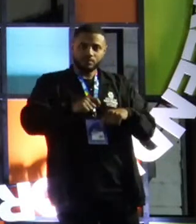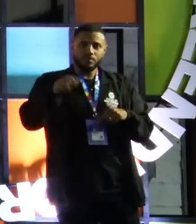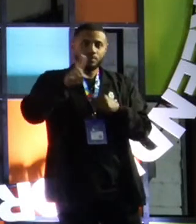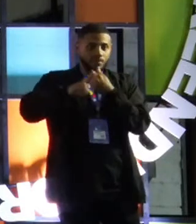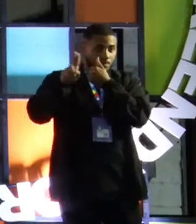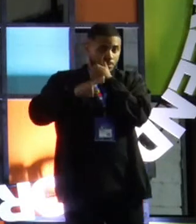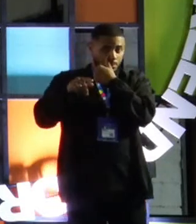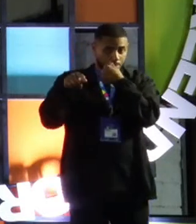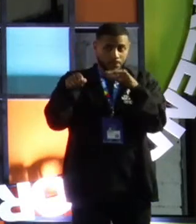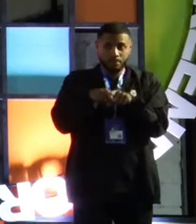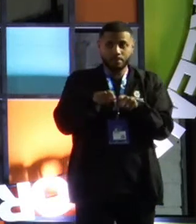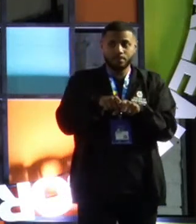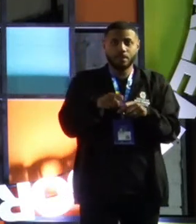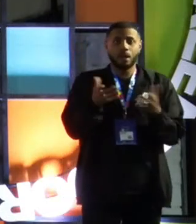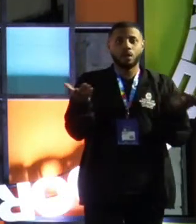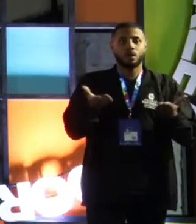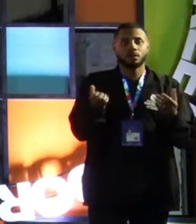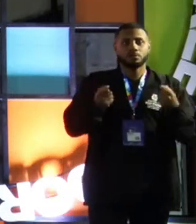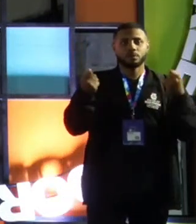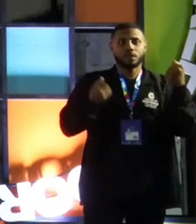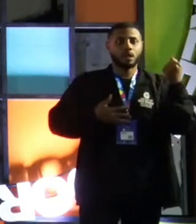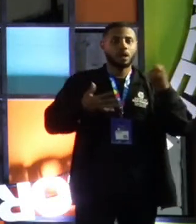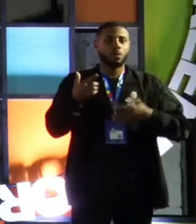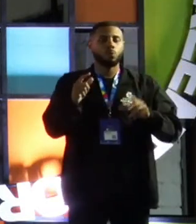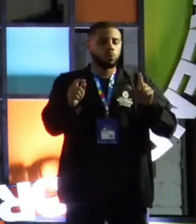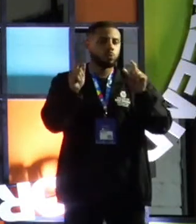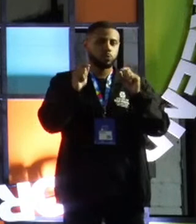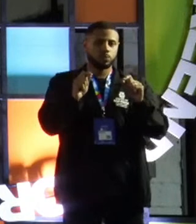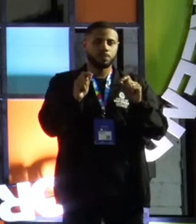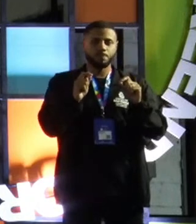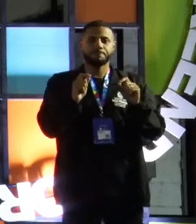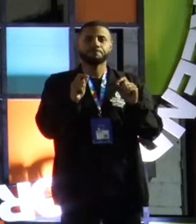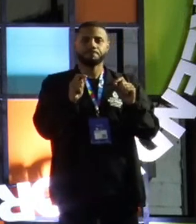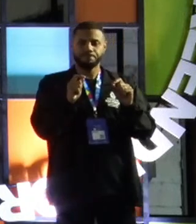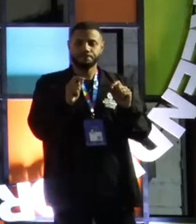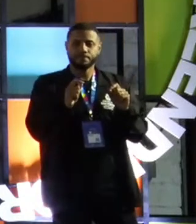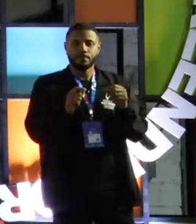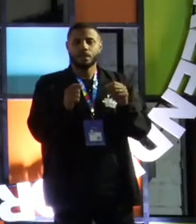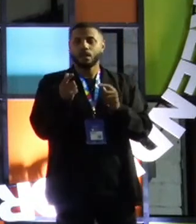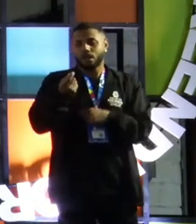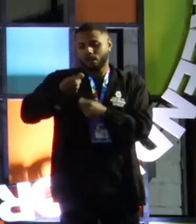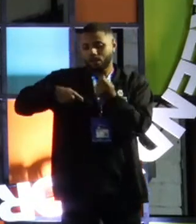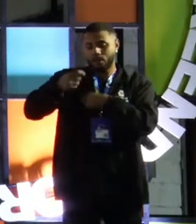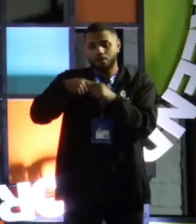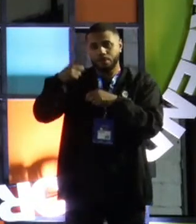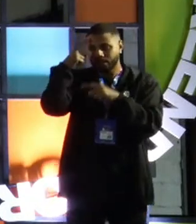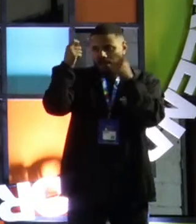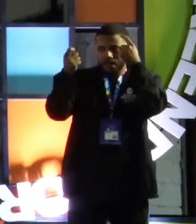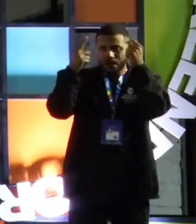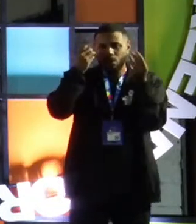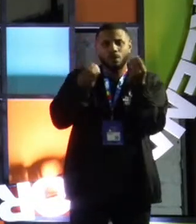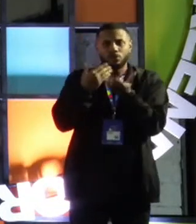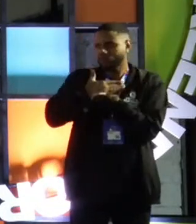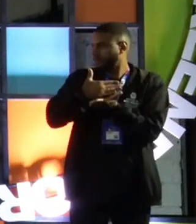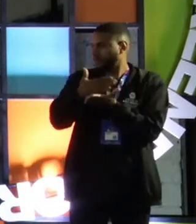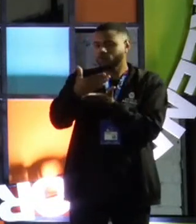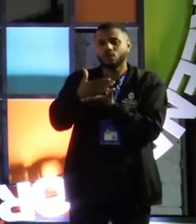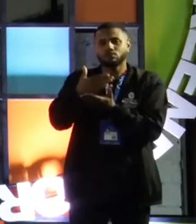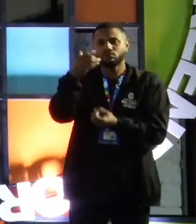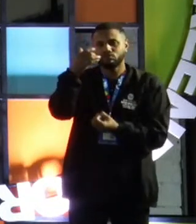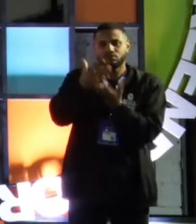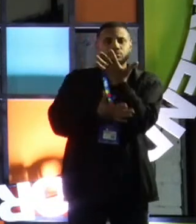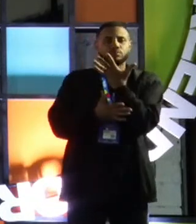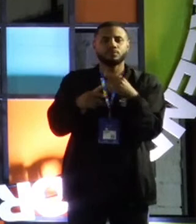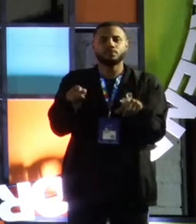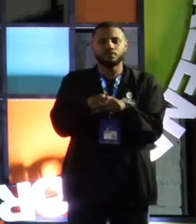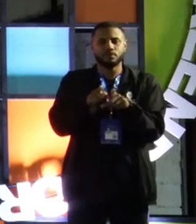solução. E eu vou falar aqui um pouquinho sobre a economia criativa e como que ela surgiu, a economia criativa, né? O